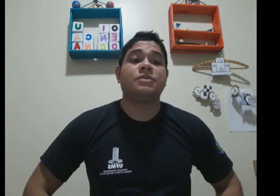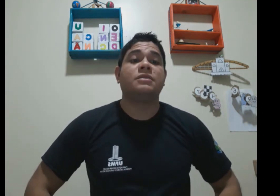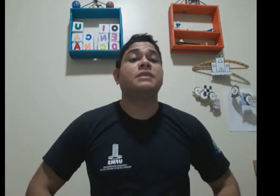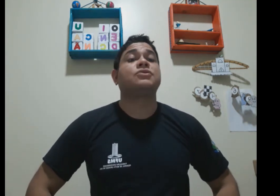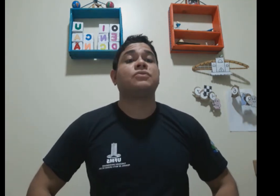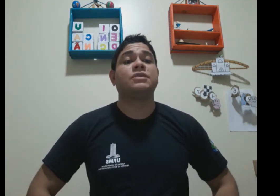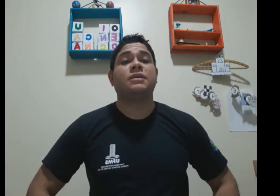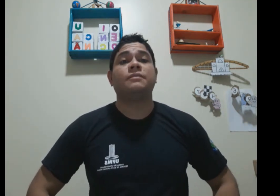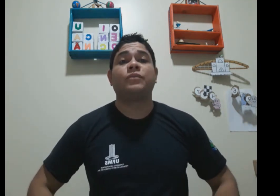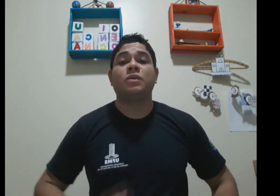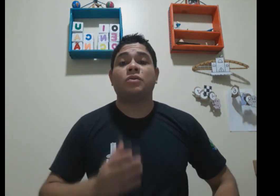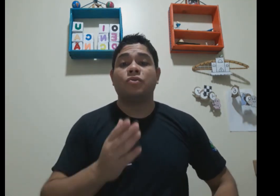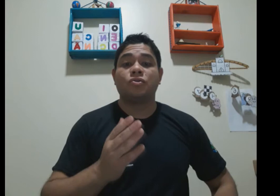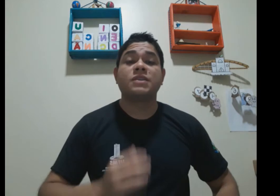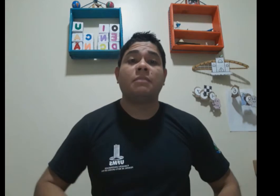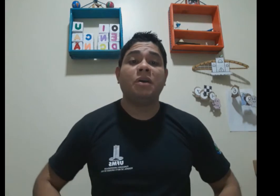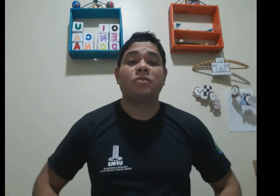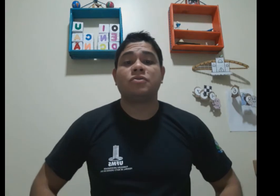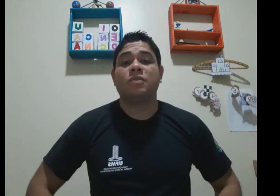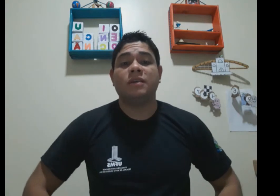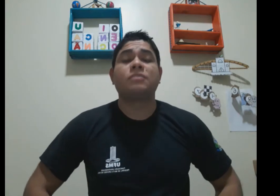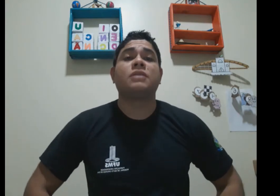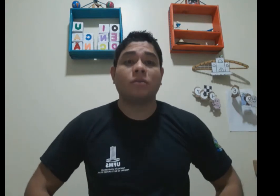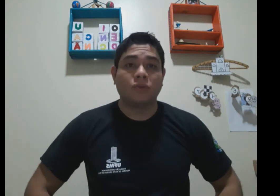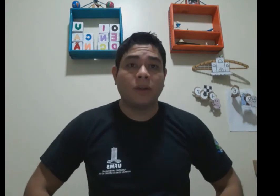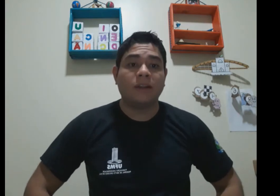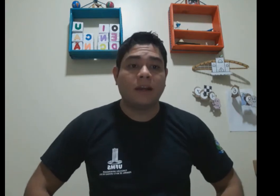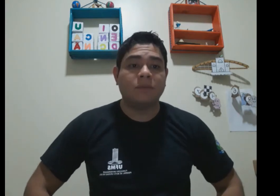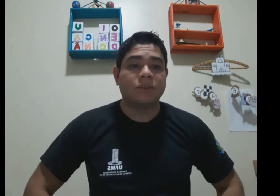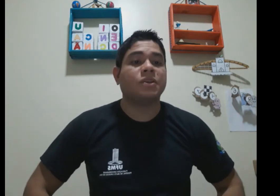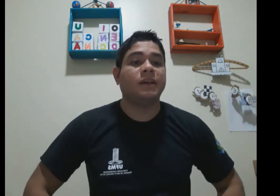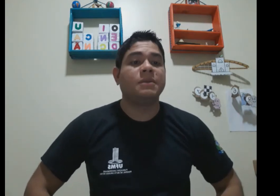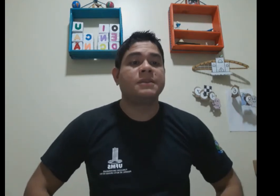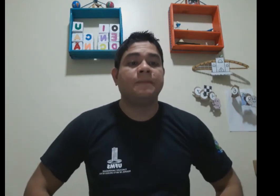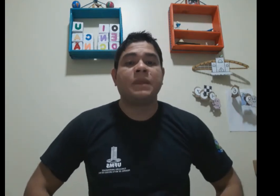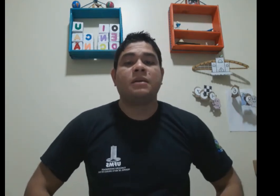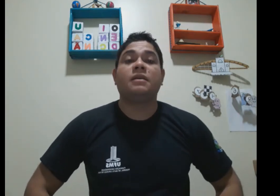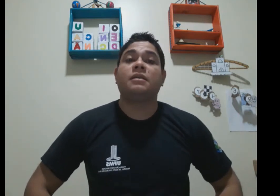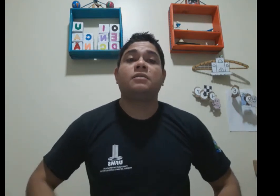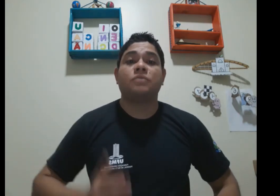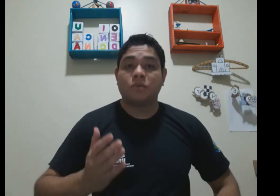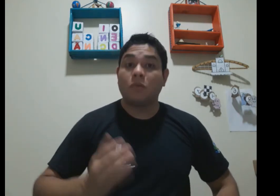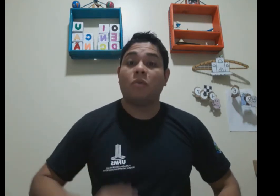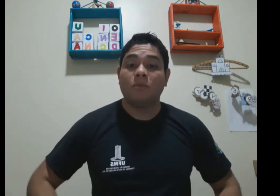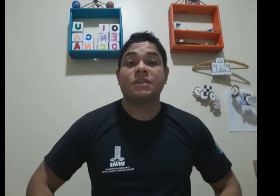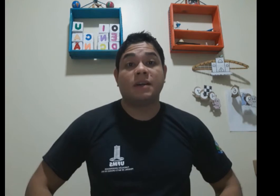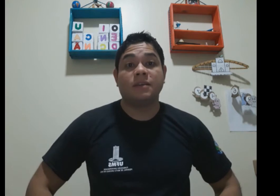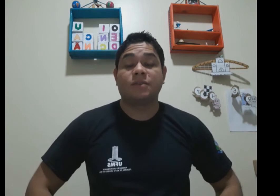da discussão dos dois capítulos do livro Tradutor e Intérprete de Libras que nos propomos a